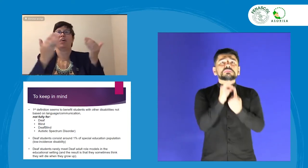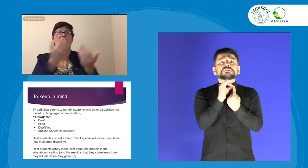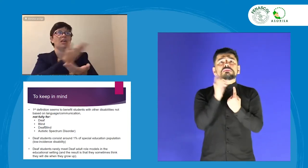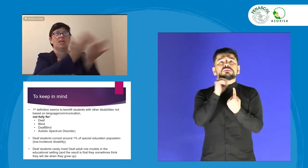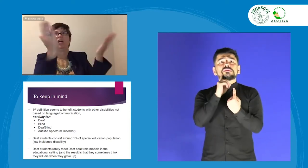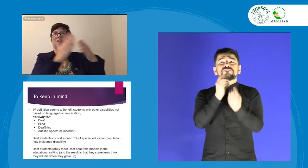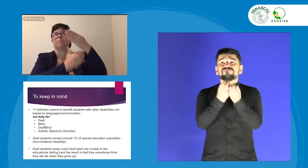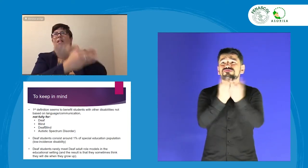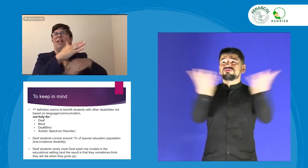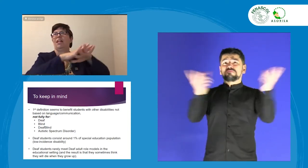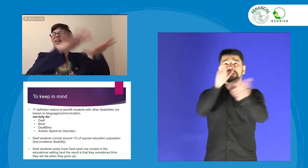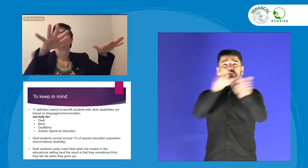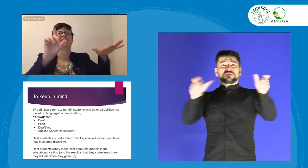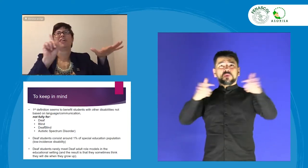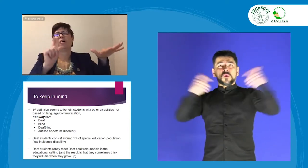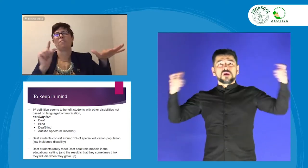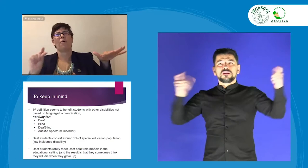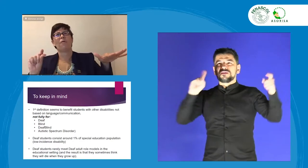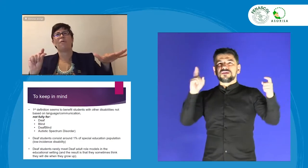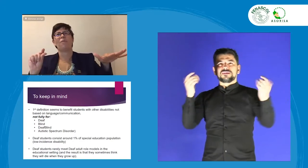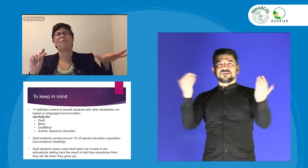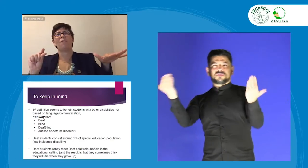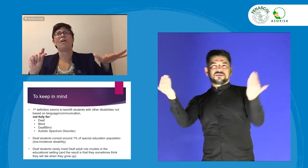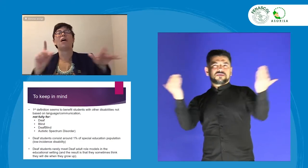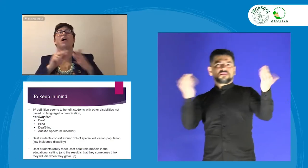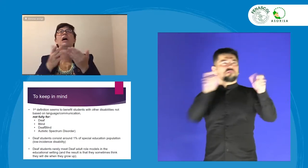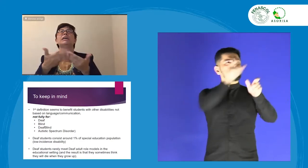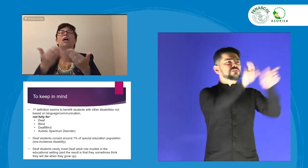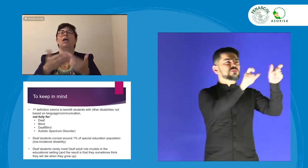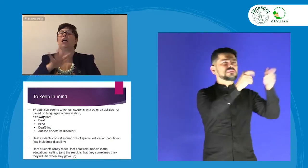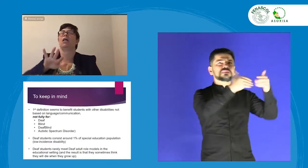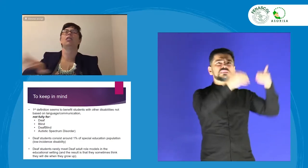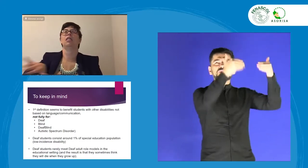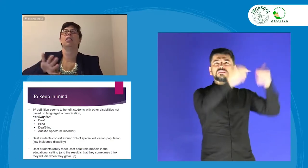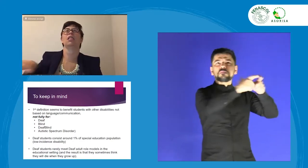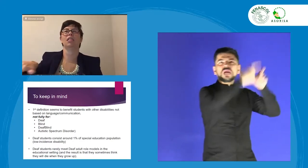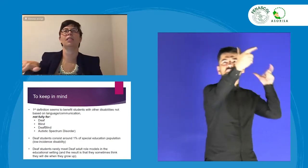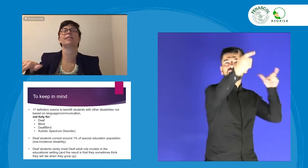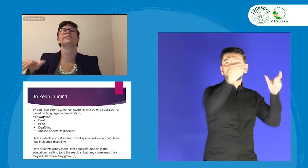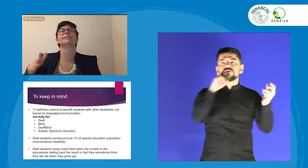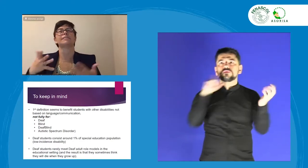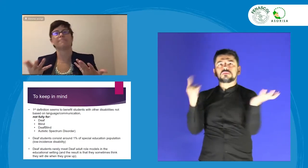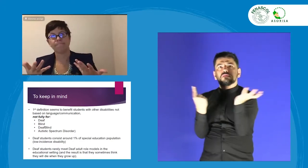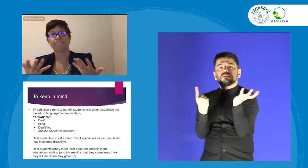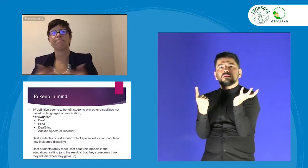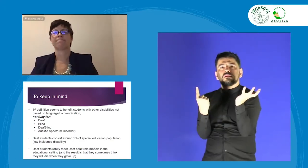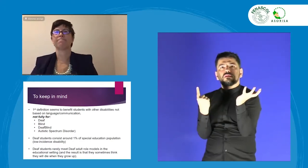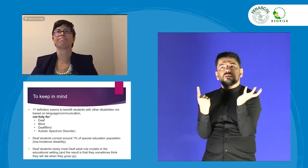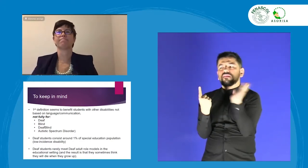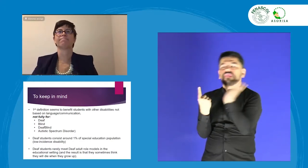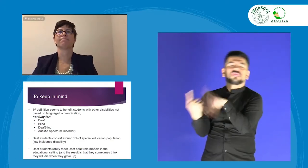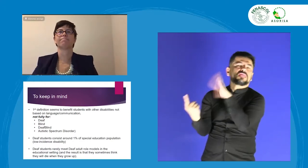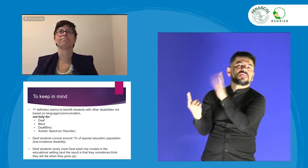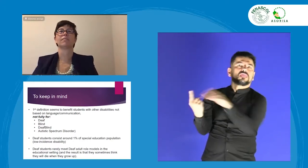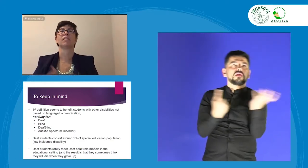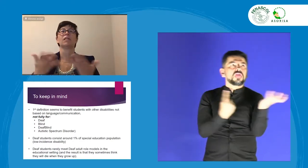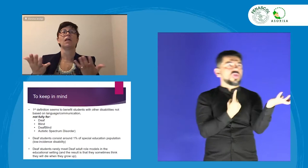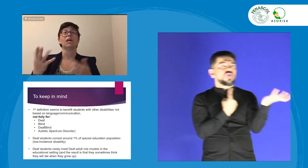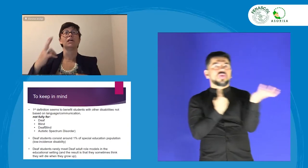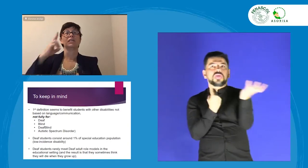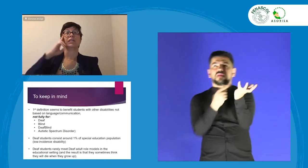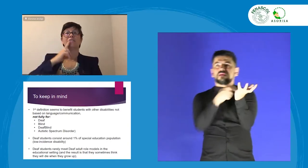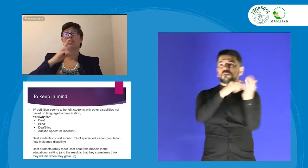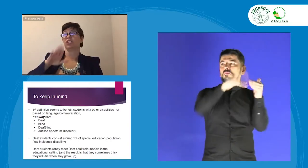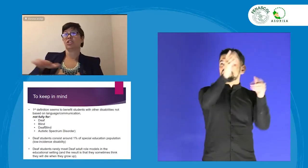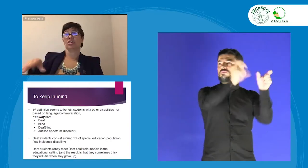de la discapacidad, ¿no? Aquí los niños y niñas sordas van a presentar una minoría y es diferente la situación